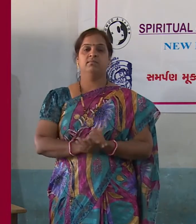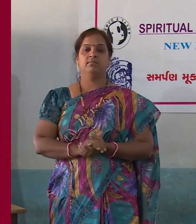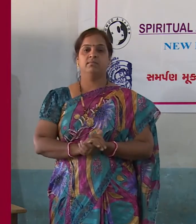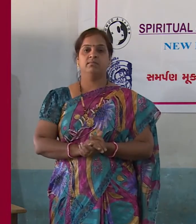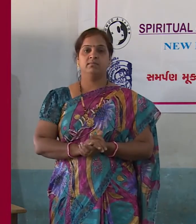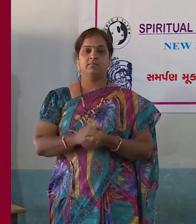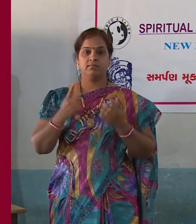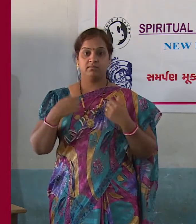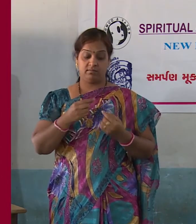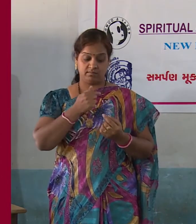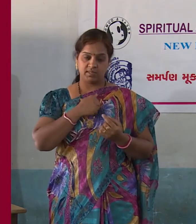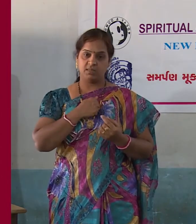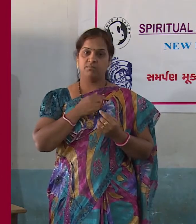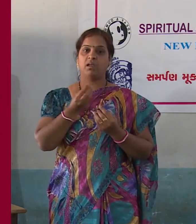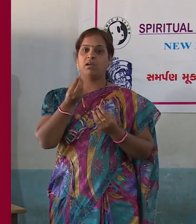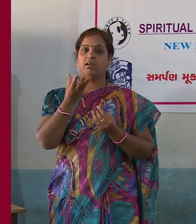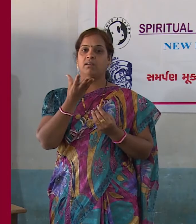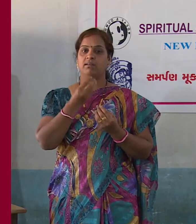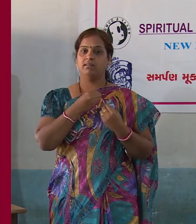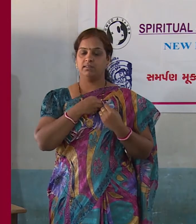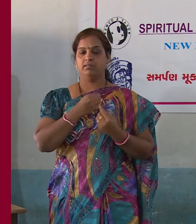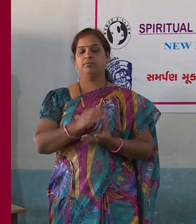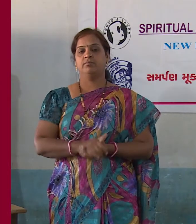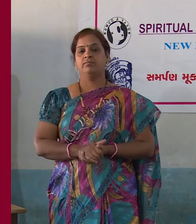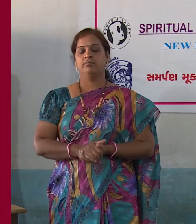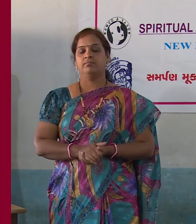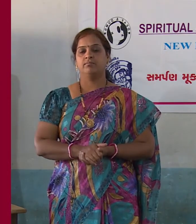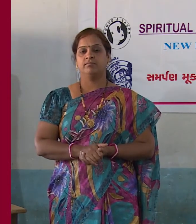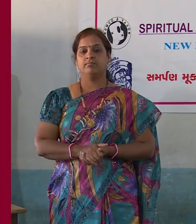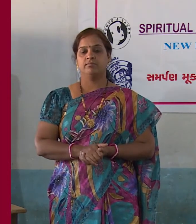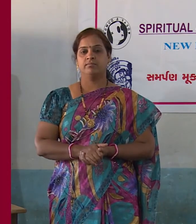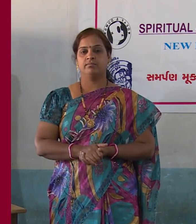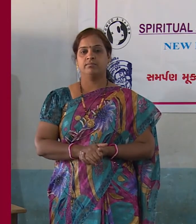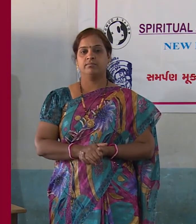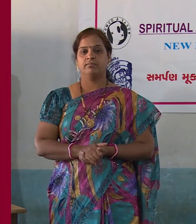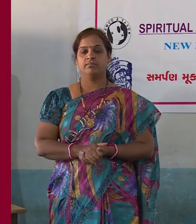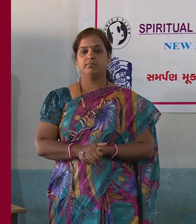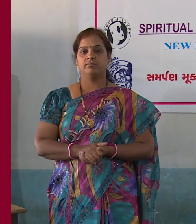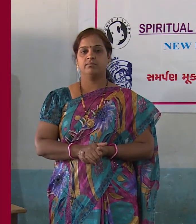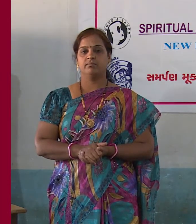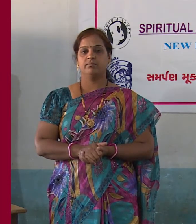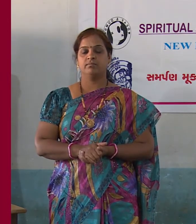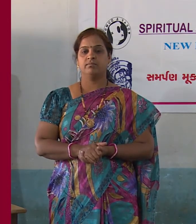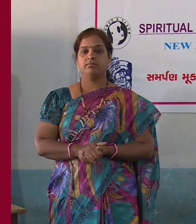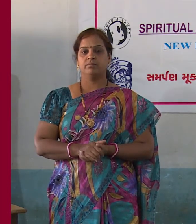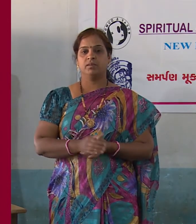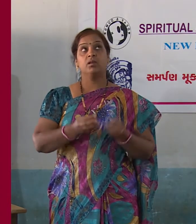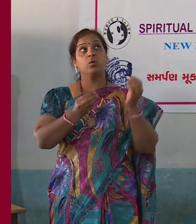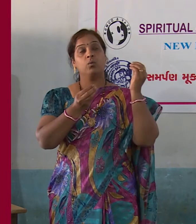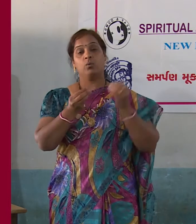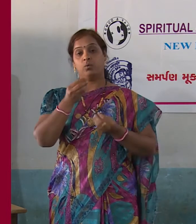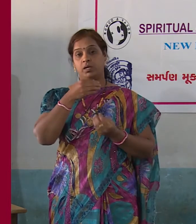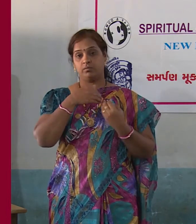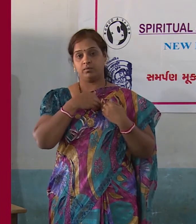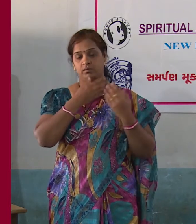हैं तो बाद में वो जब उसमें आती है, प्रवेश करती है,